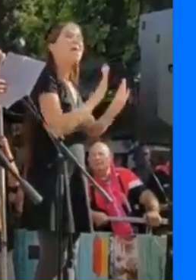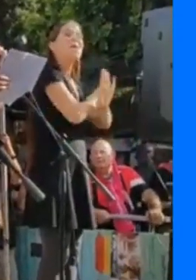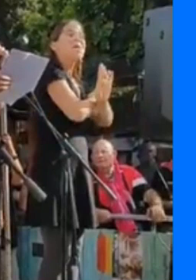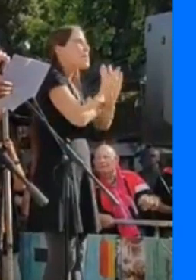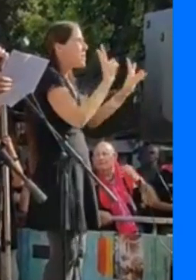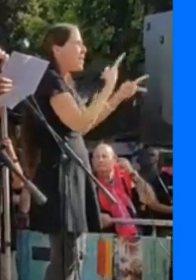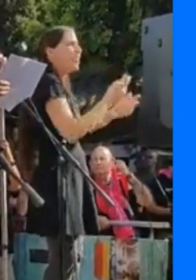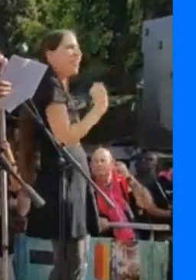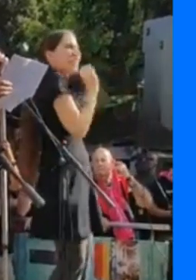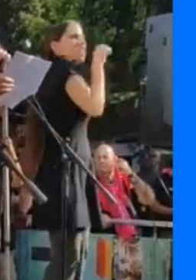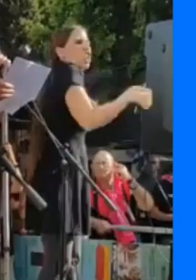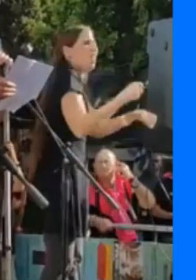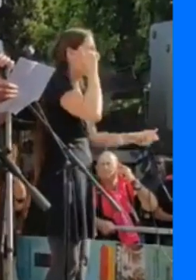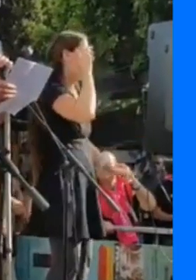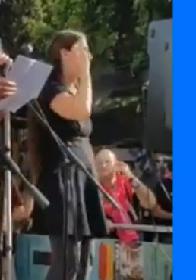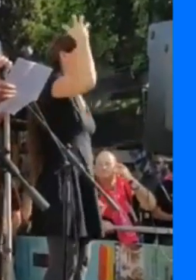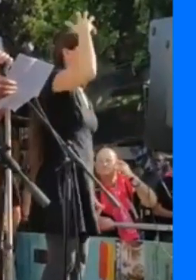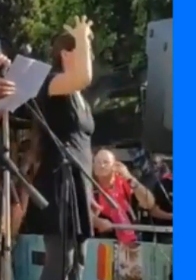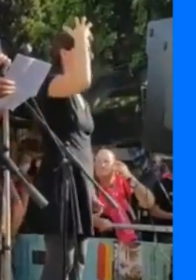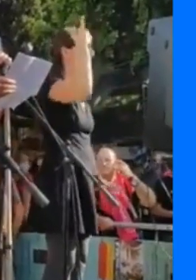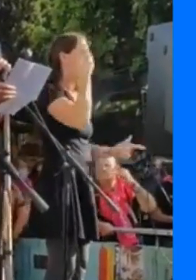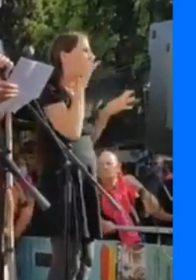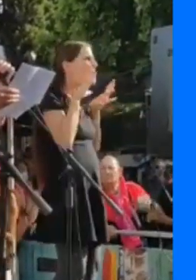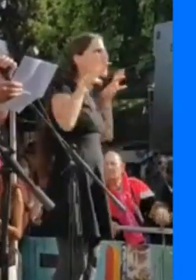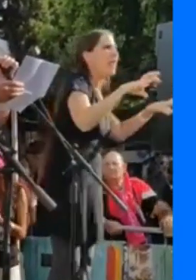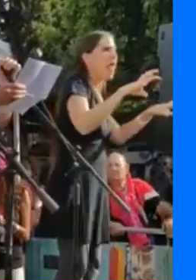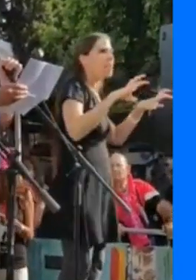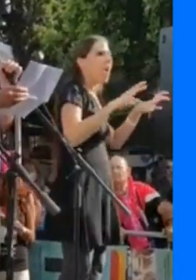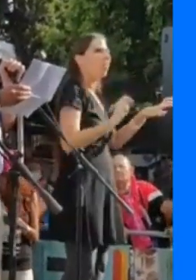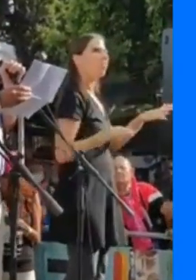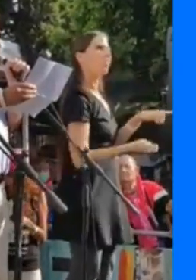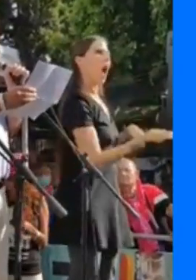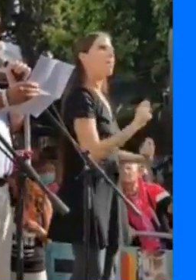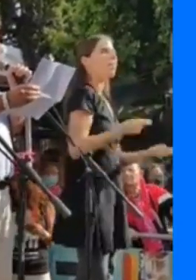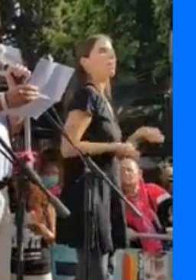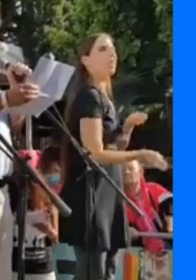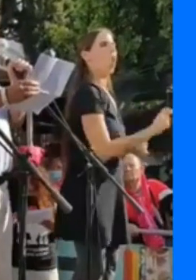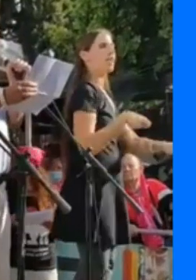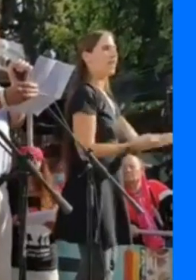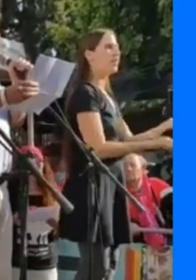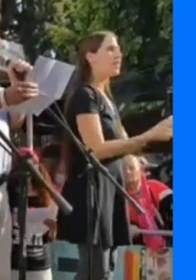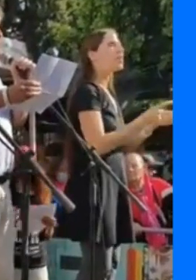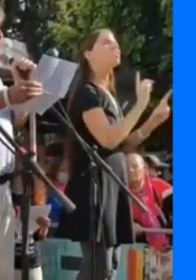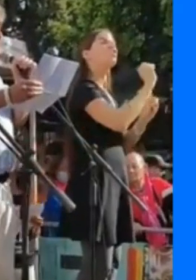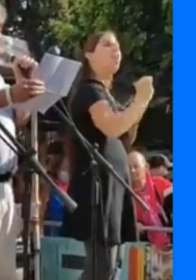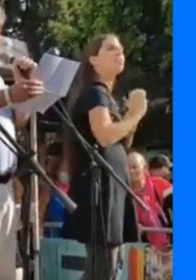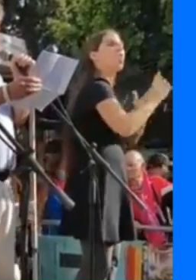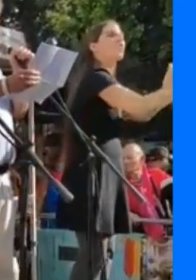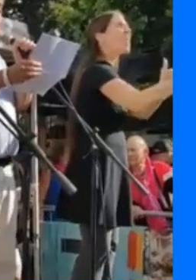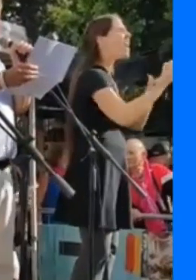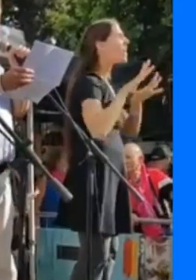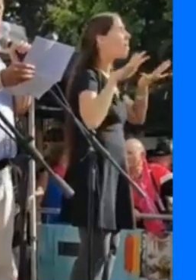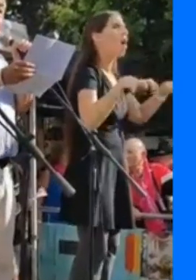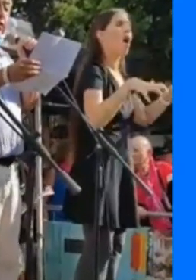נשלט, קפריזי, מטיל אימה, תחמן ומניפולטיבי, המוביל את